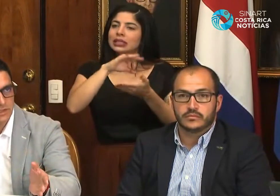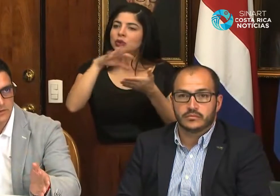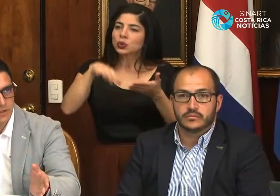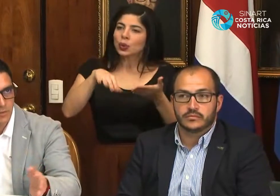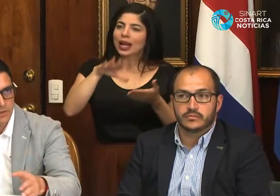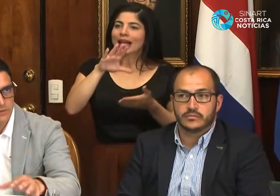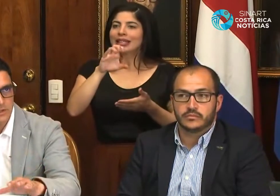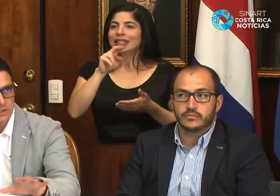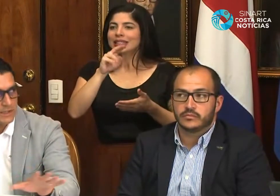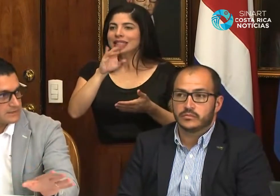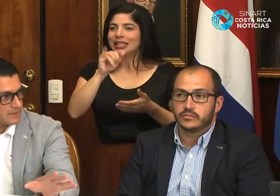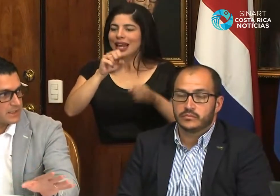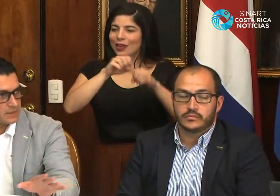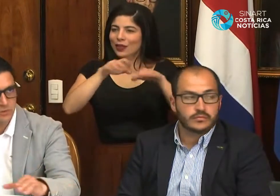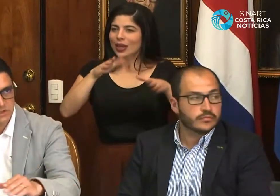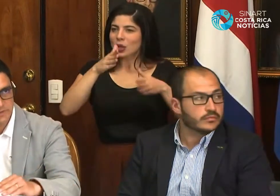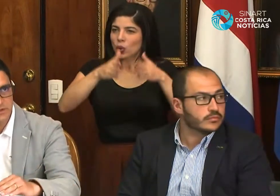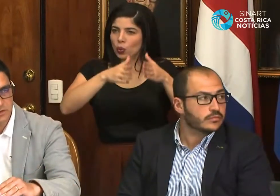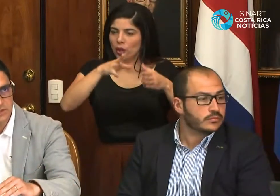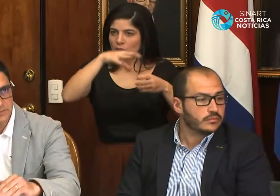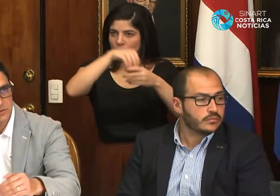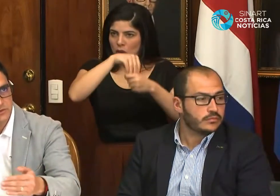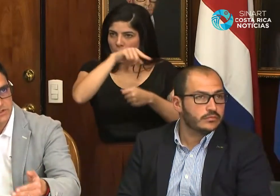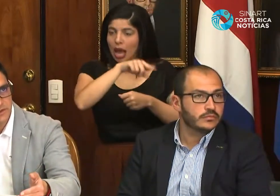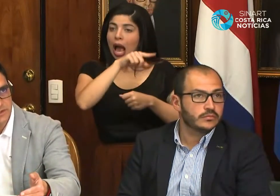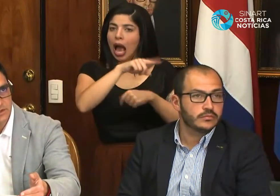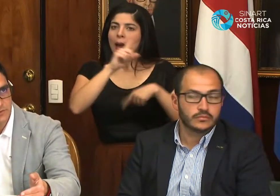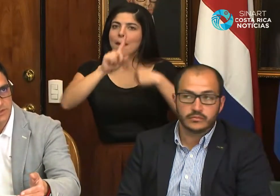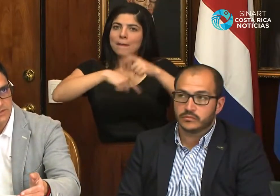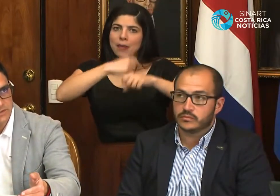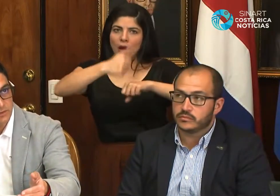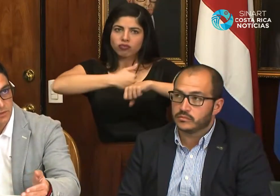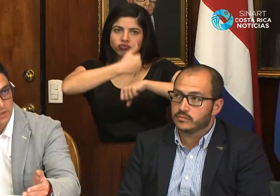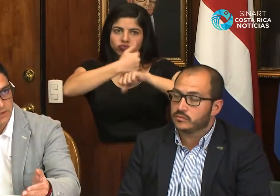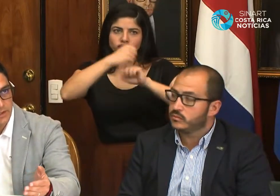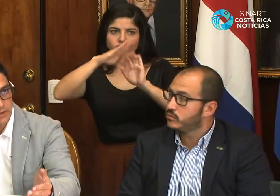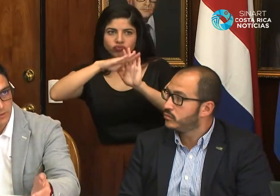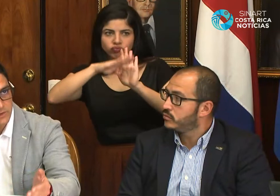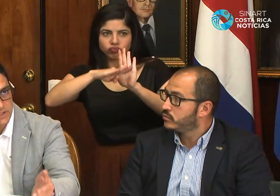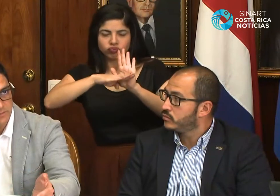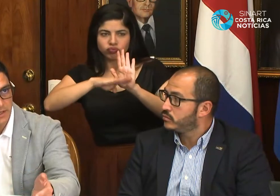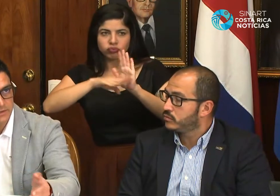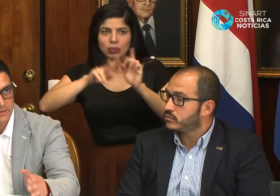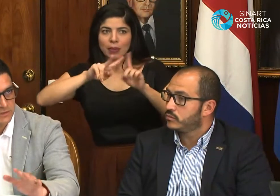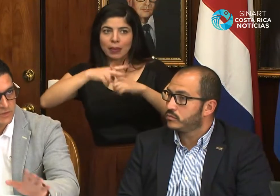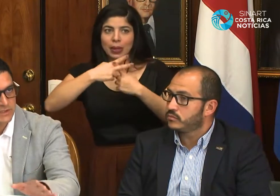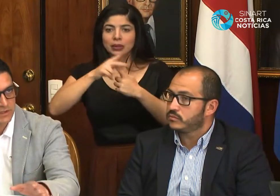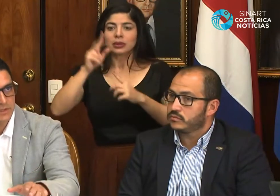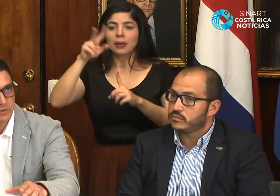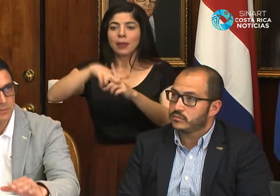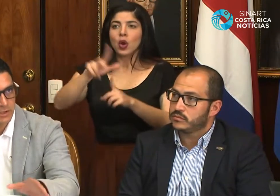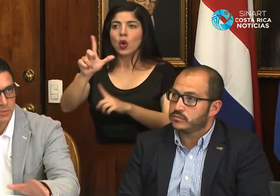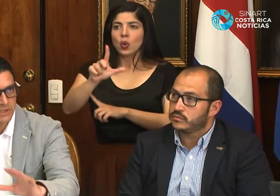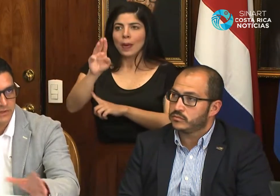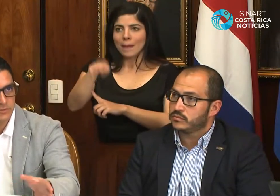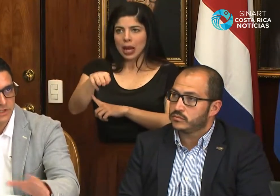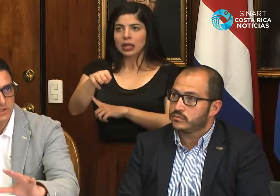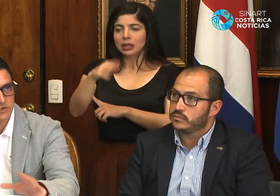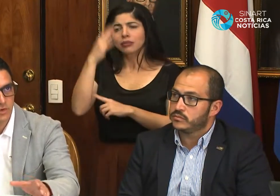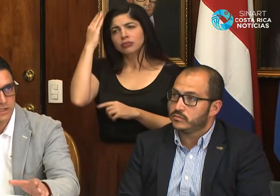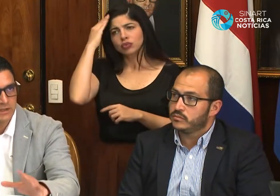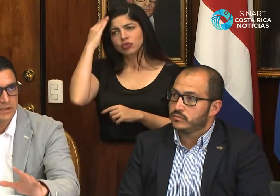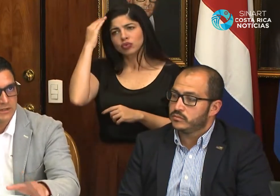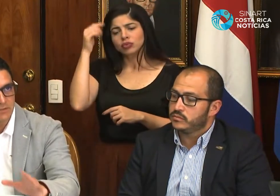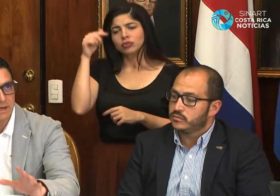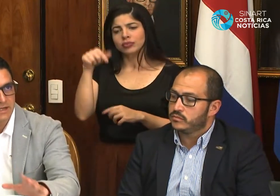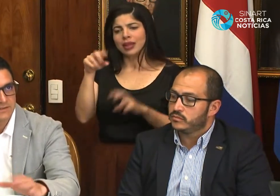todo lo que es la red de cuido, y ahí se están manejando justamente los lineamientos que se van a estar fortaleciendo el día de lunes y martes. Eso se está también contemplando, porque sabemos que en